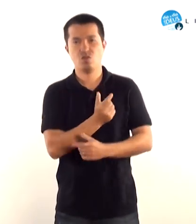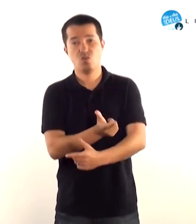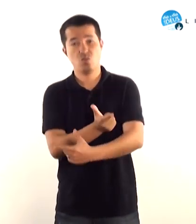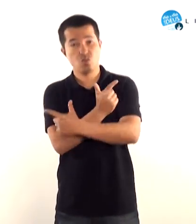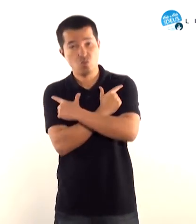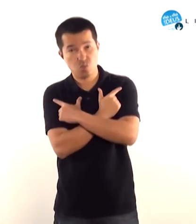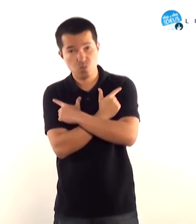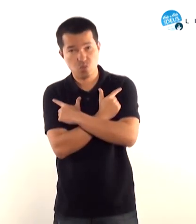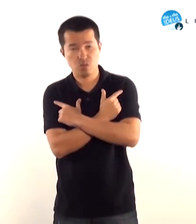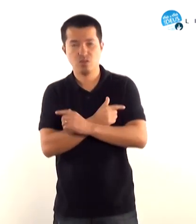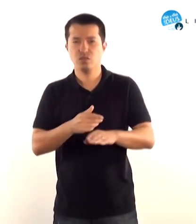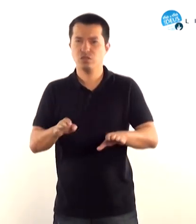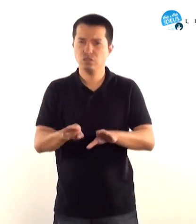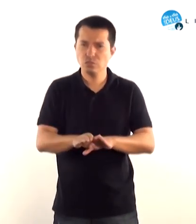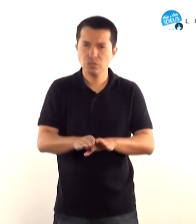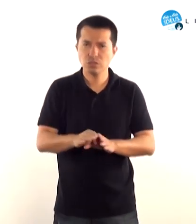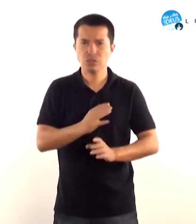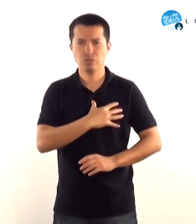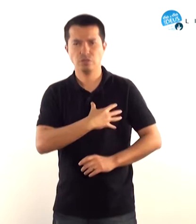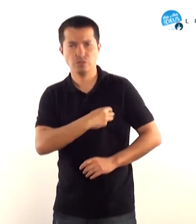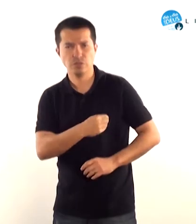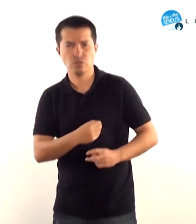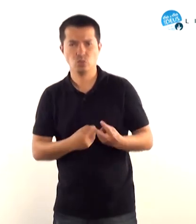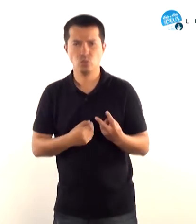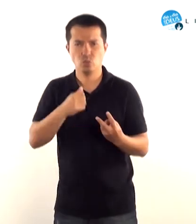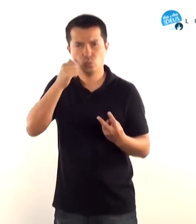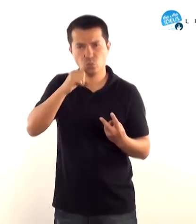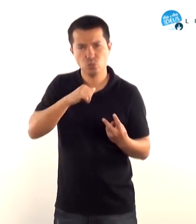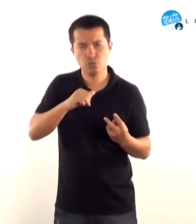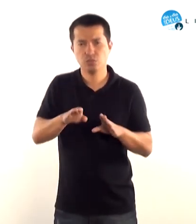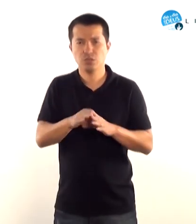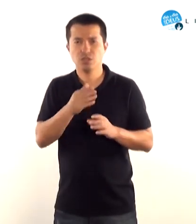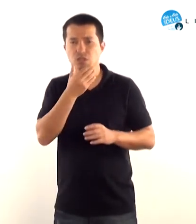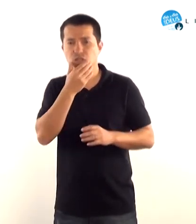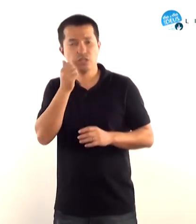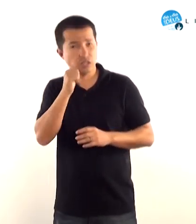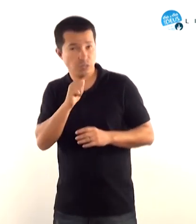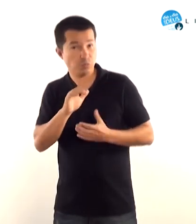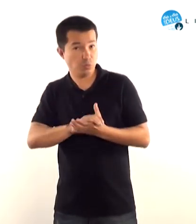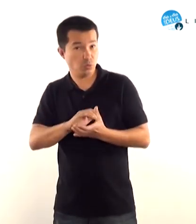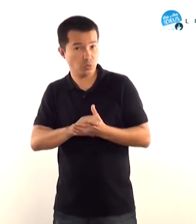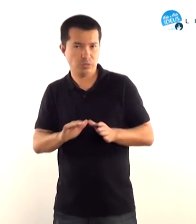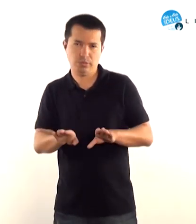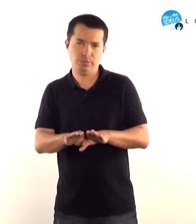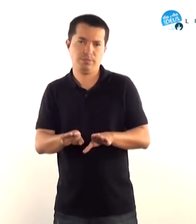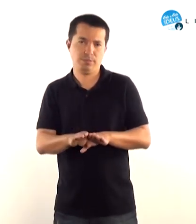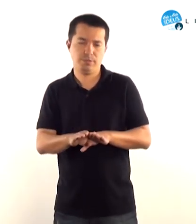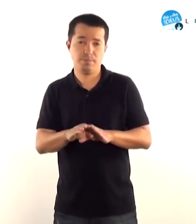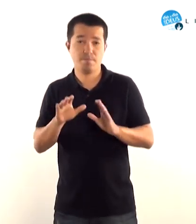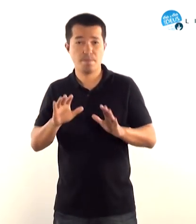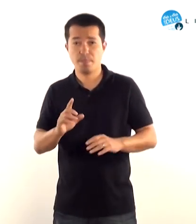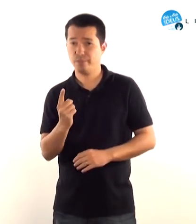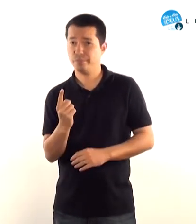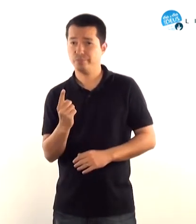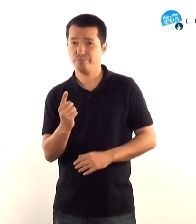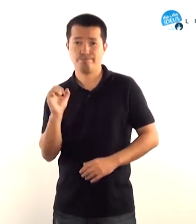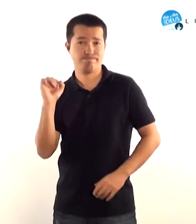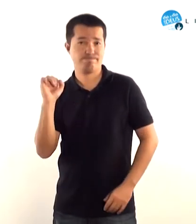Para começar a vida agora, morando nas cavernas do deserto. Hoje eu queria